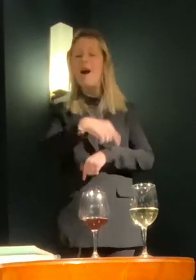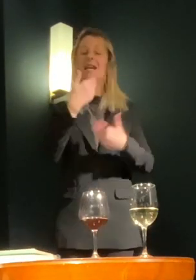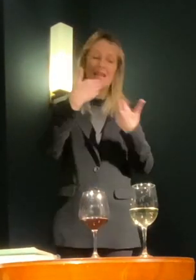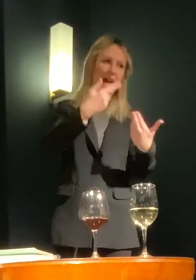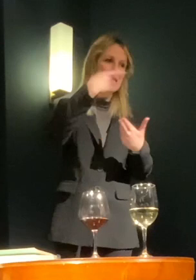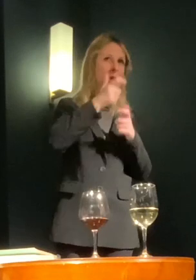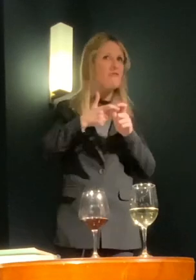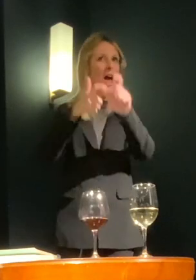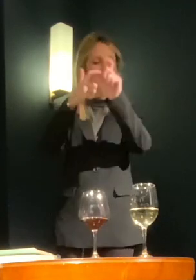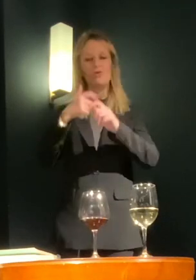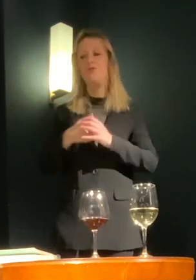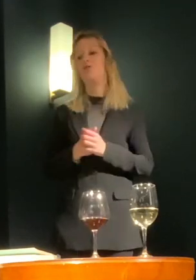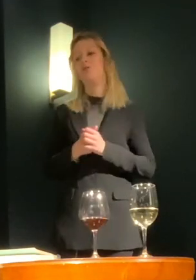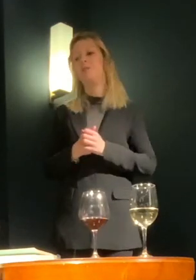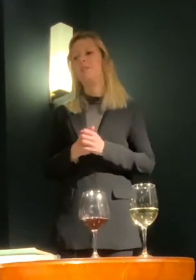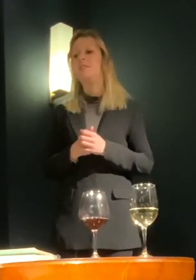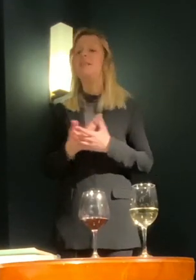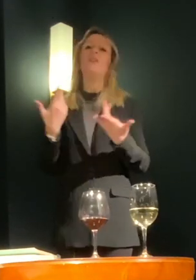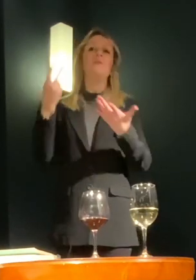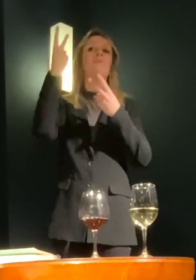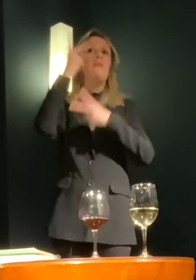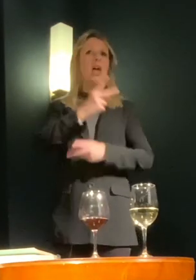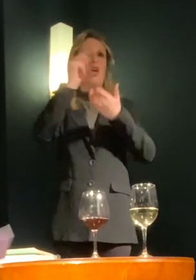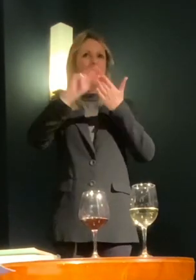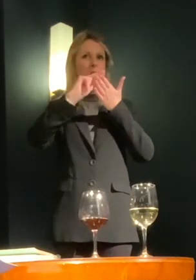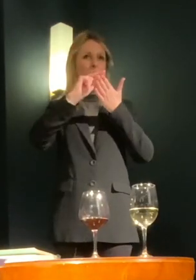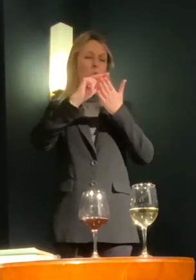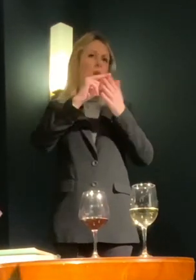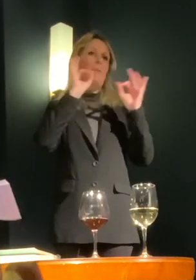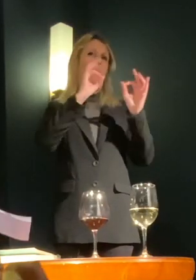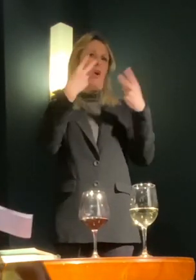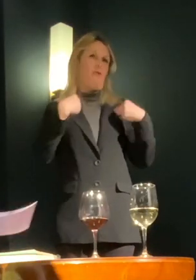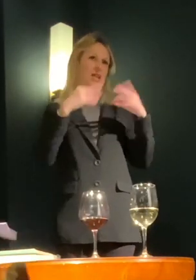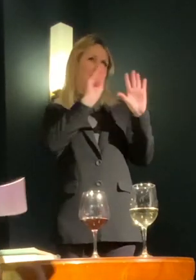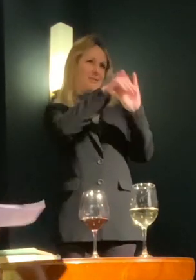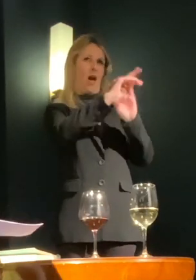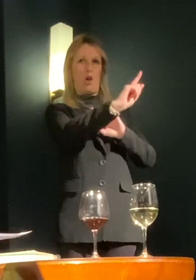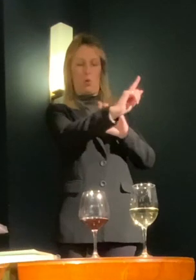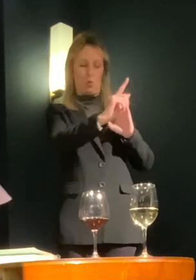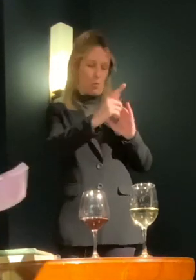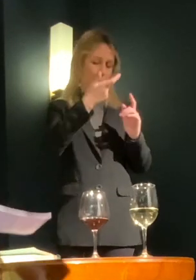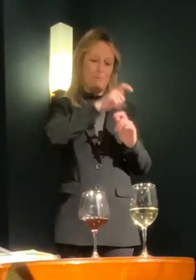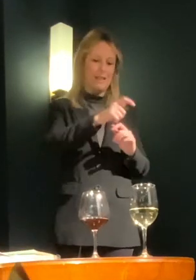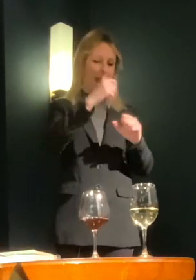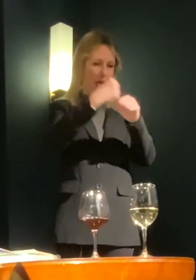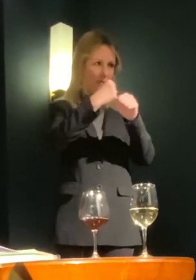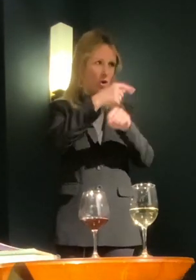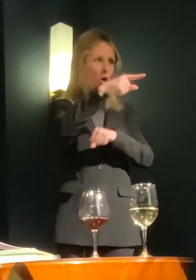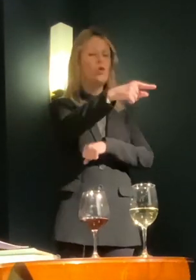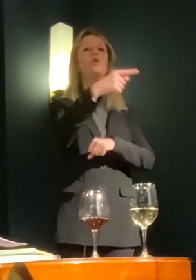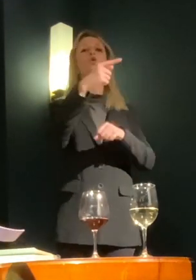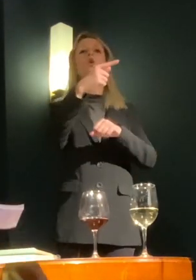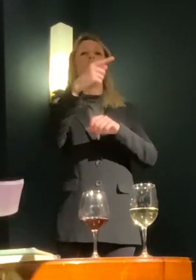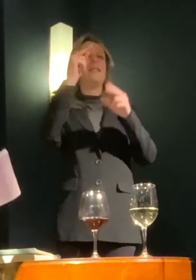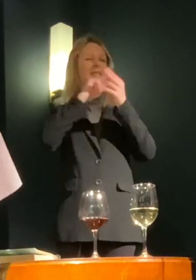viaggio. In realtà la scrittura fa parte della tua vita ormai, per il lavoro che fai, perché tu scrivi anche di serie TV.